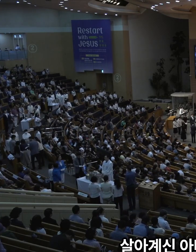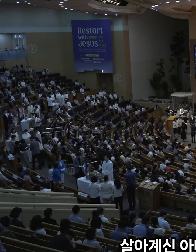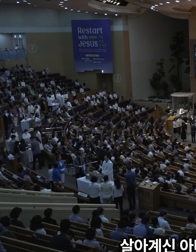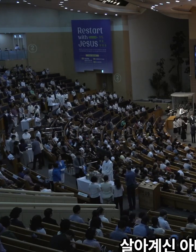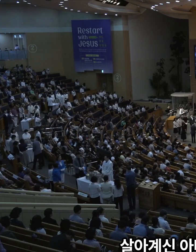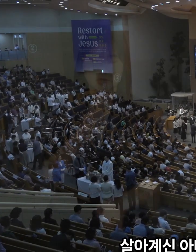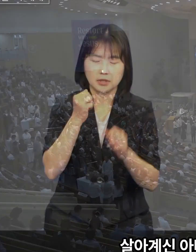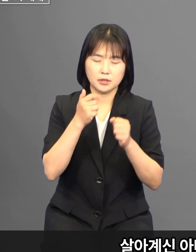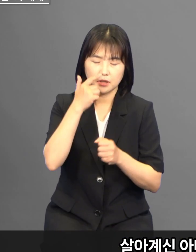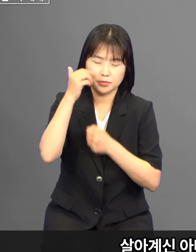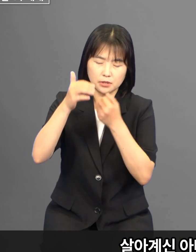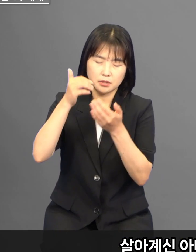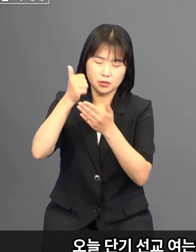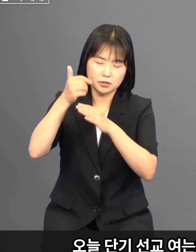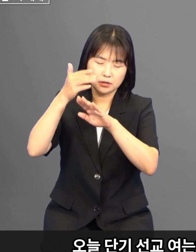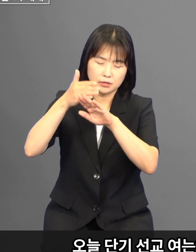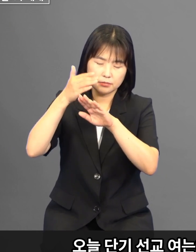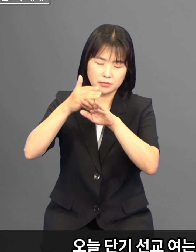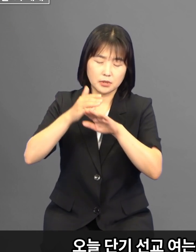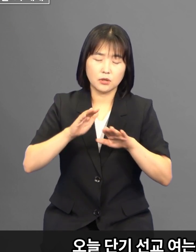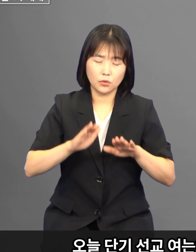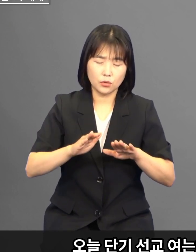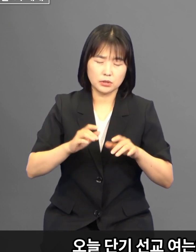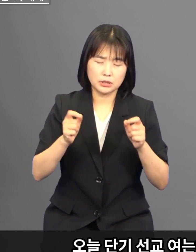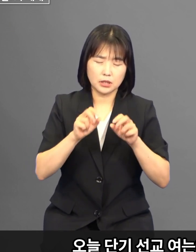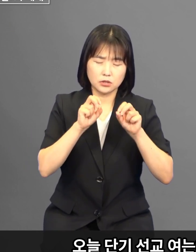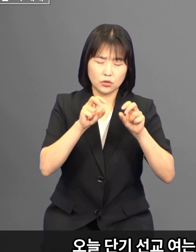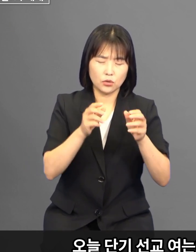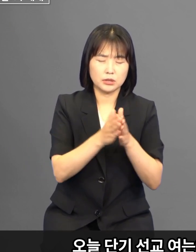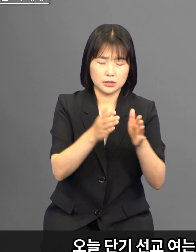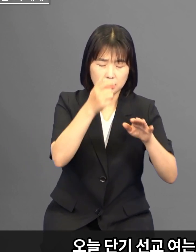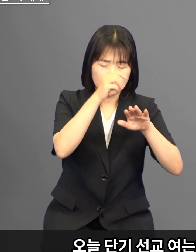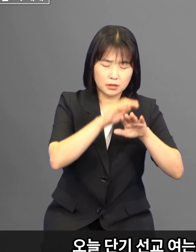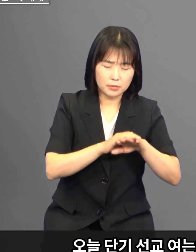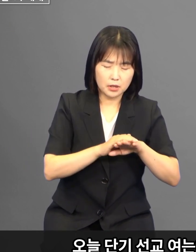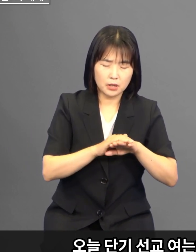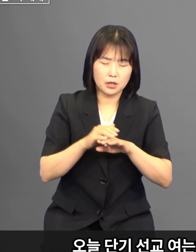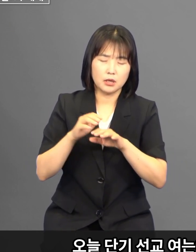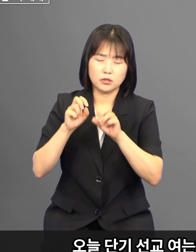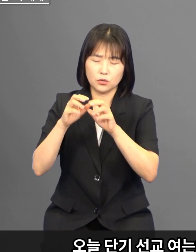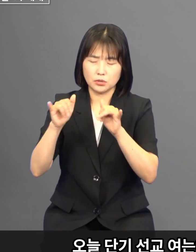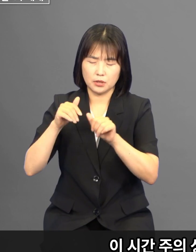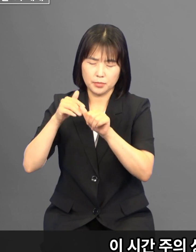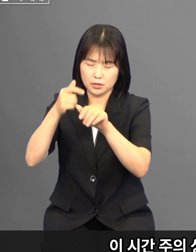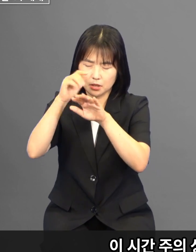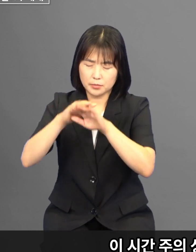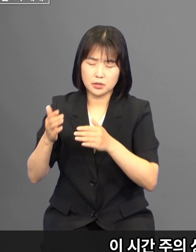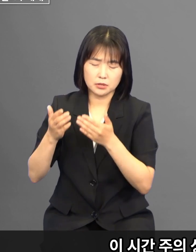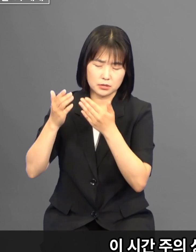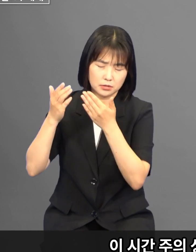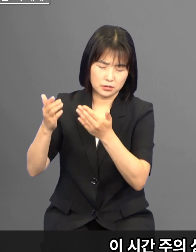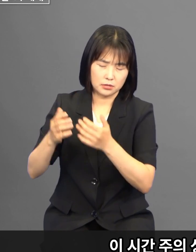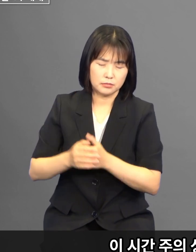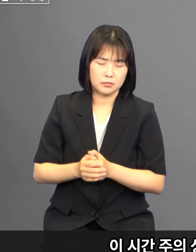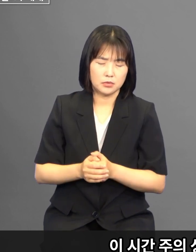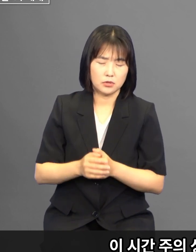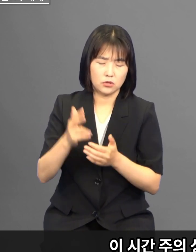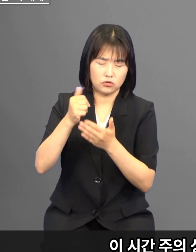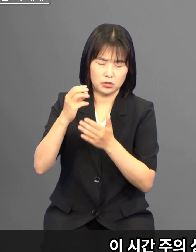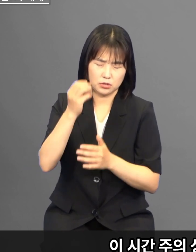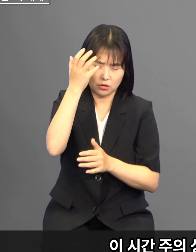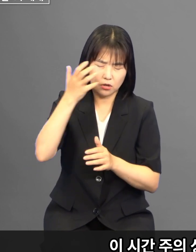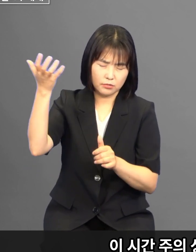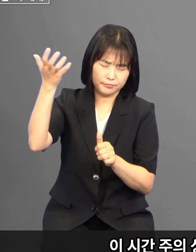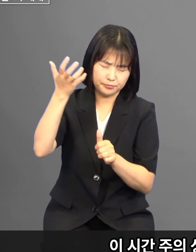살아계신 아버지 하나님 감사합니다. 오늘 단기선교 여는 예배와 또한 파송 예배를 드리며 이 시간 주의 성령의